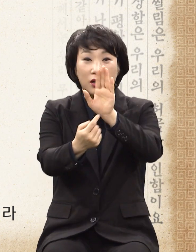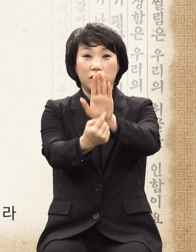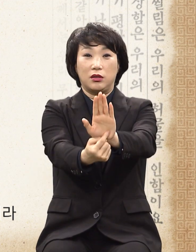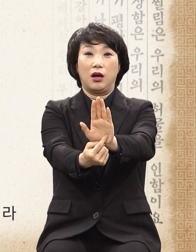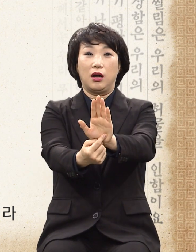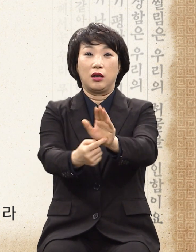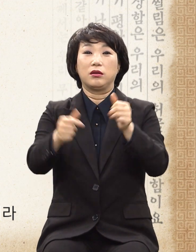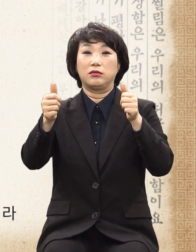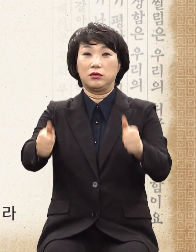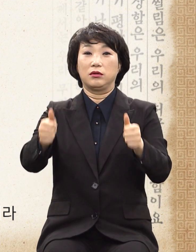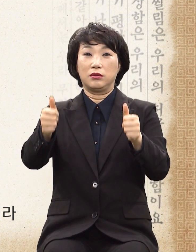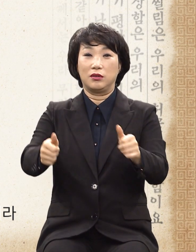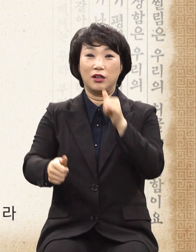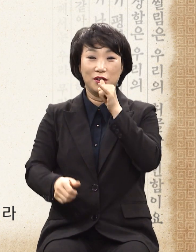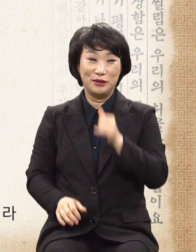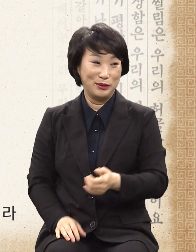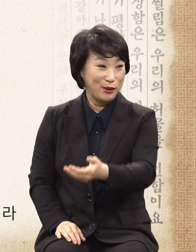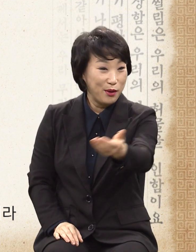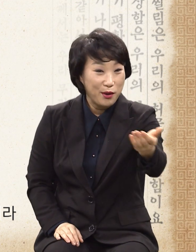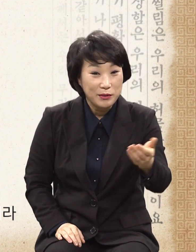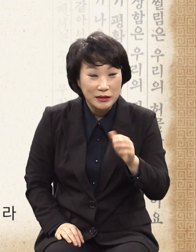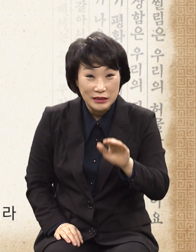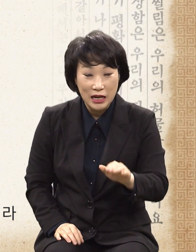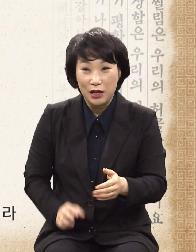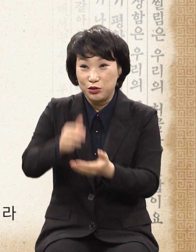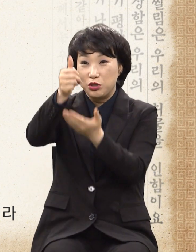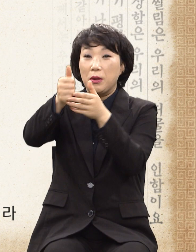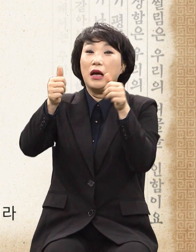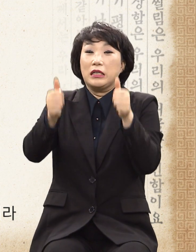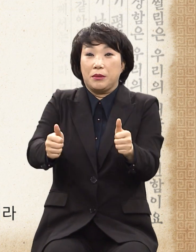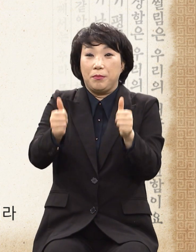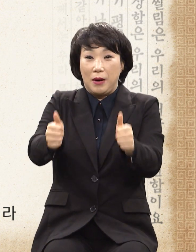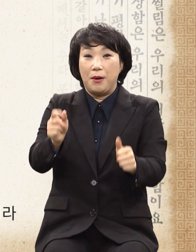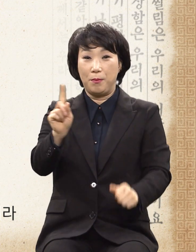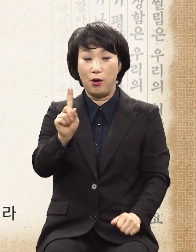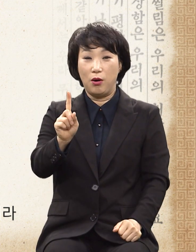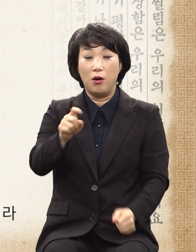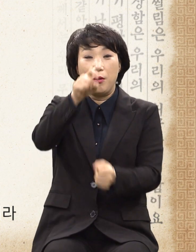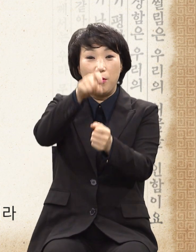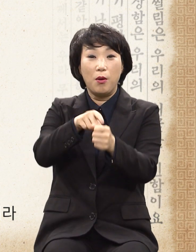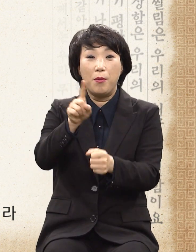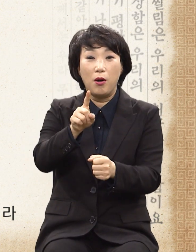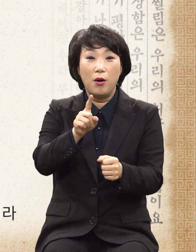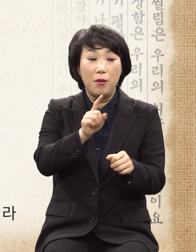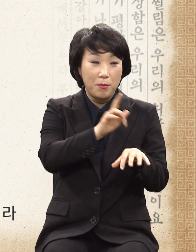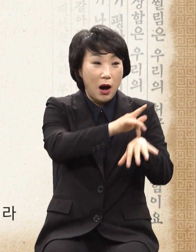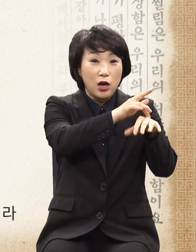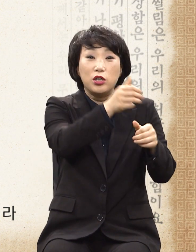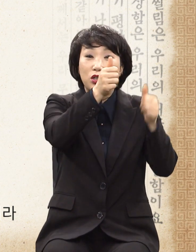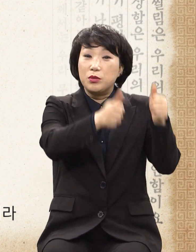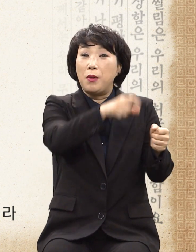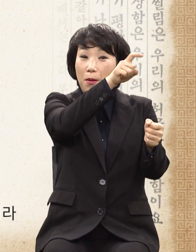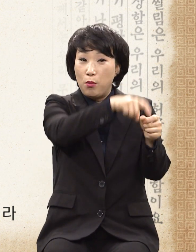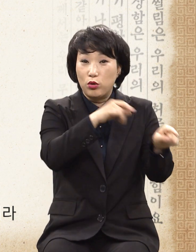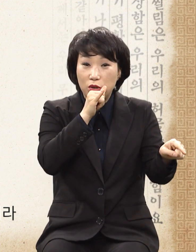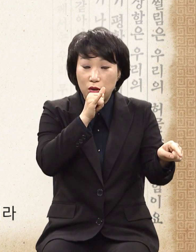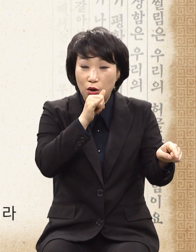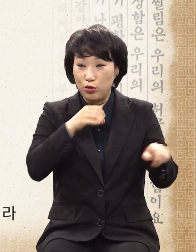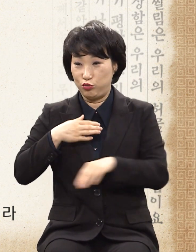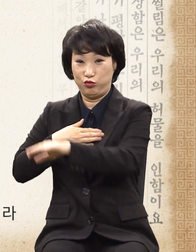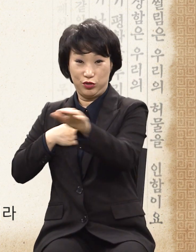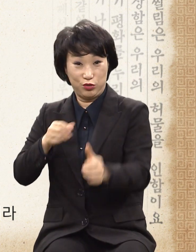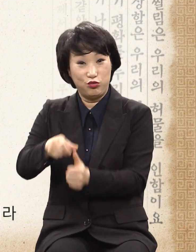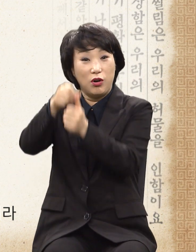될 것입니다. 여러분, 주님의 심판은 목적은 마귀를 심판하기 위하며